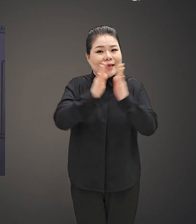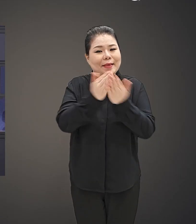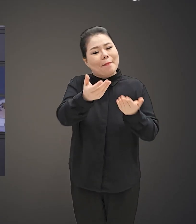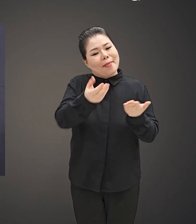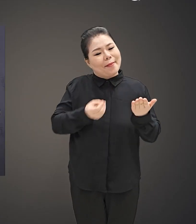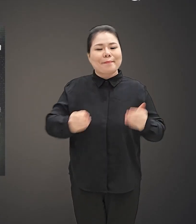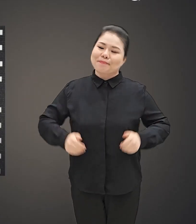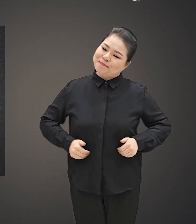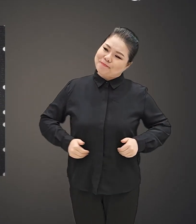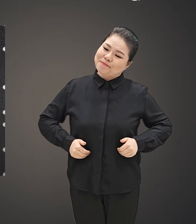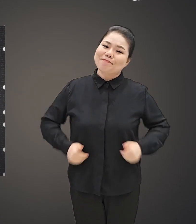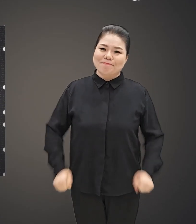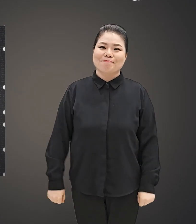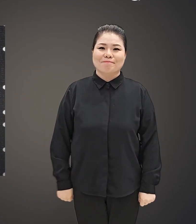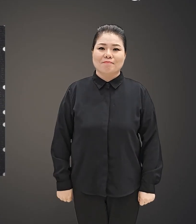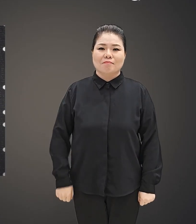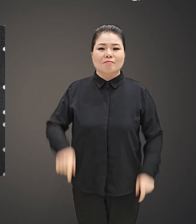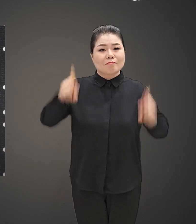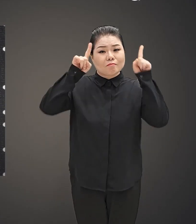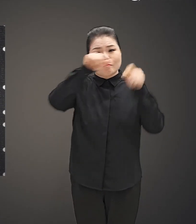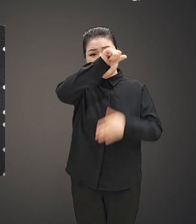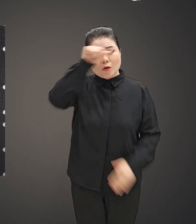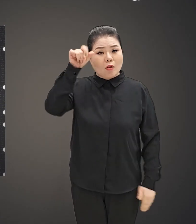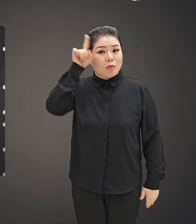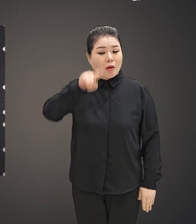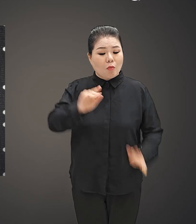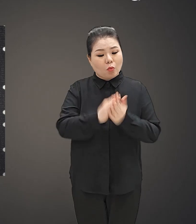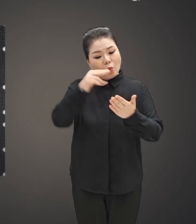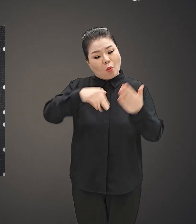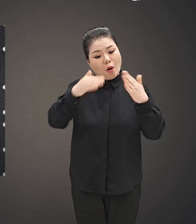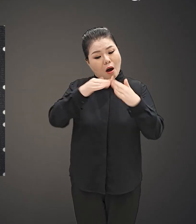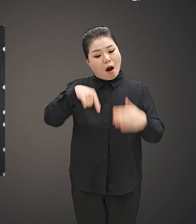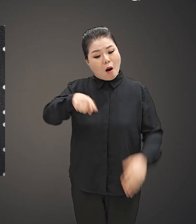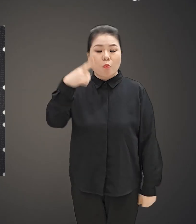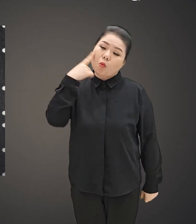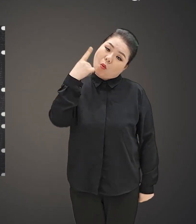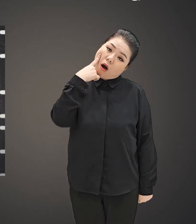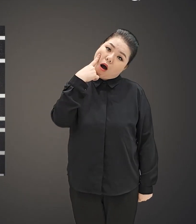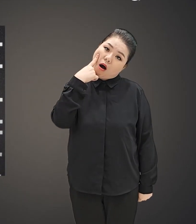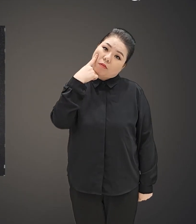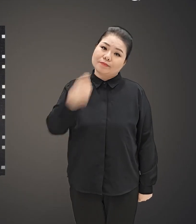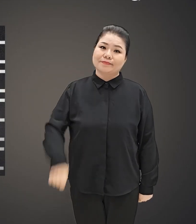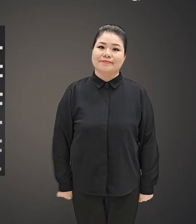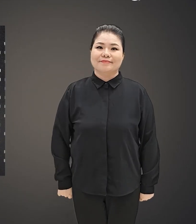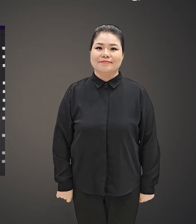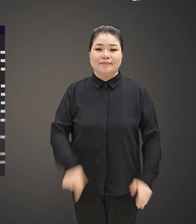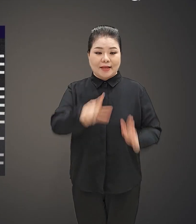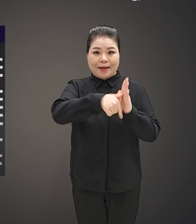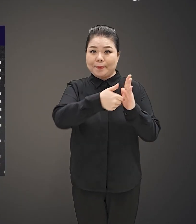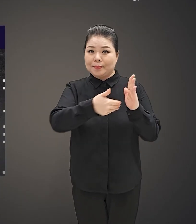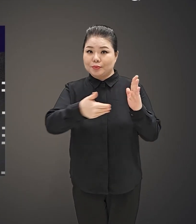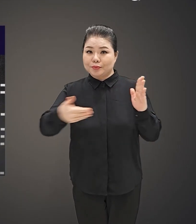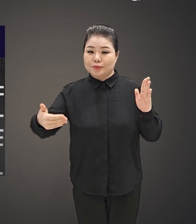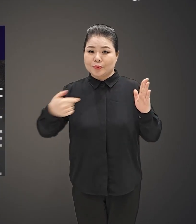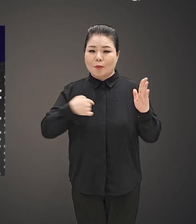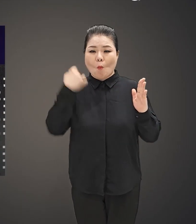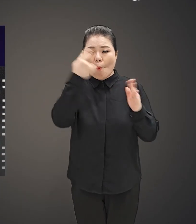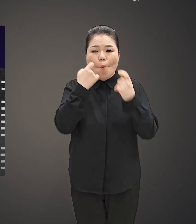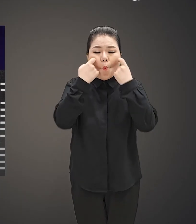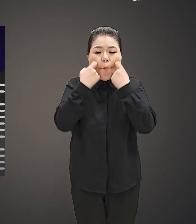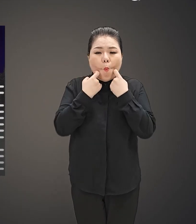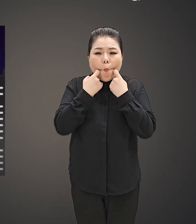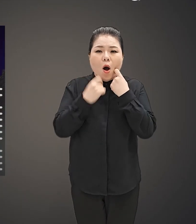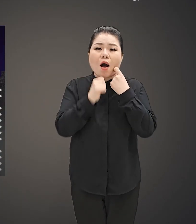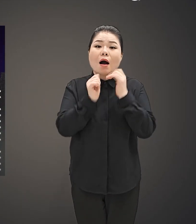빌려와야겠군. 백수인생, 내일은 도서관이나 가볼까? 시간이 지나면서 나는 이